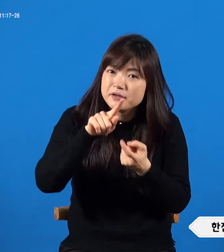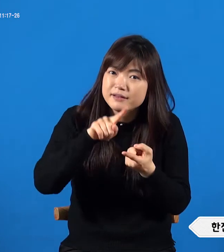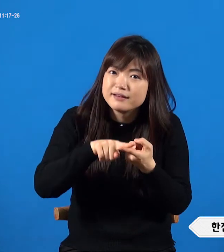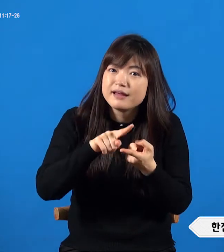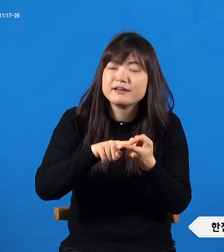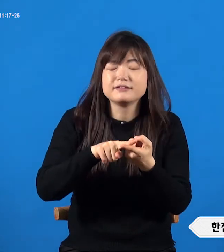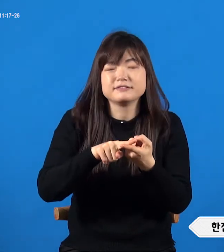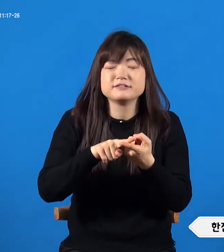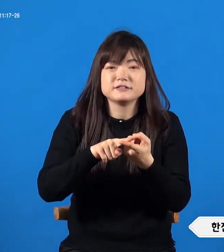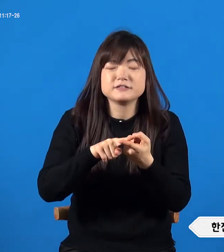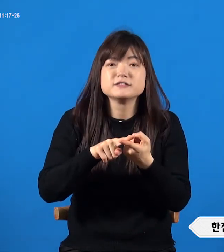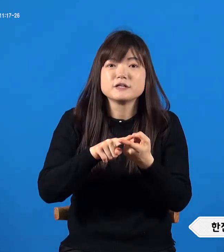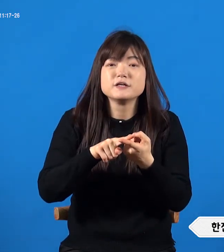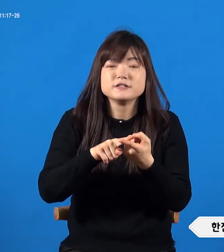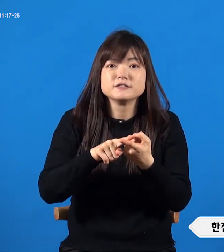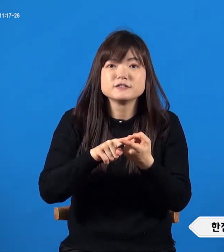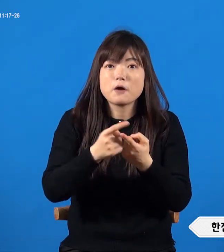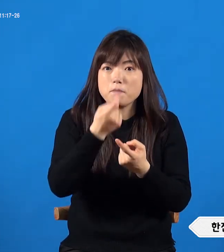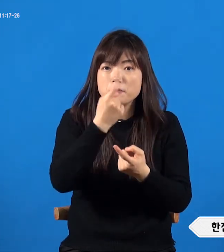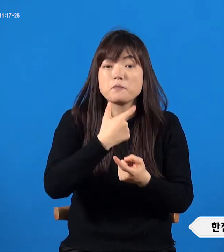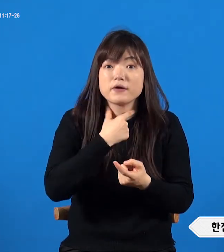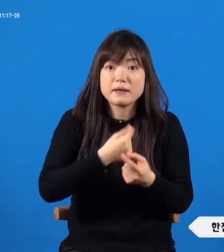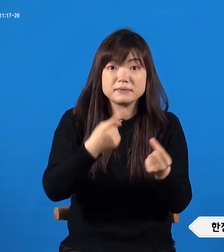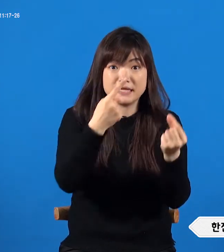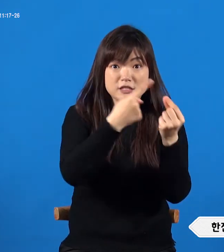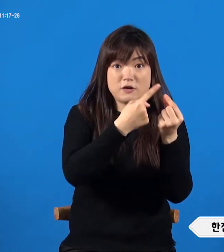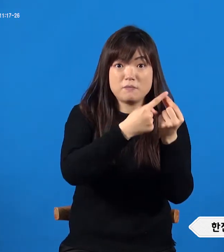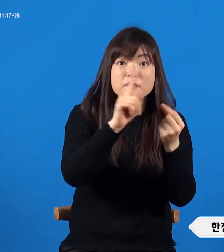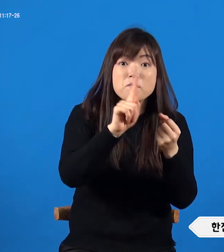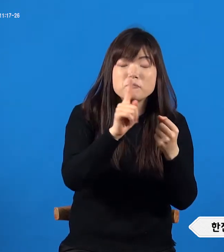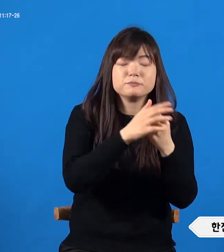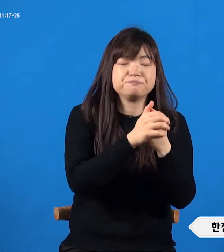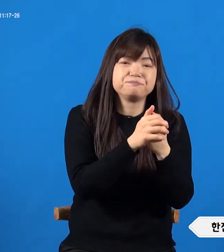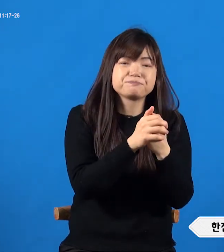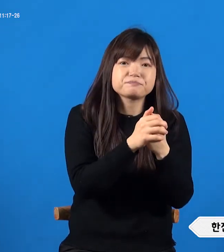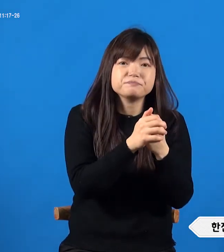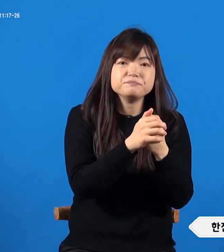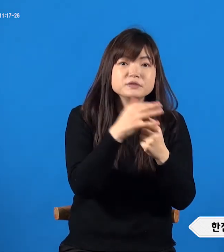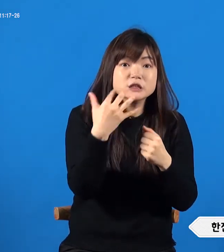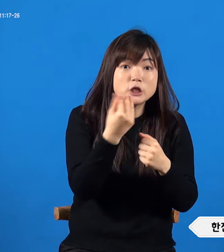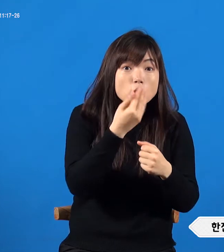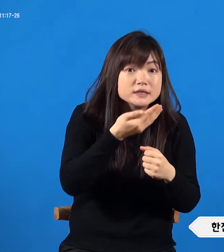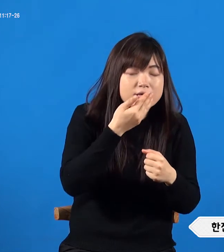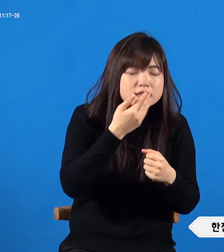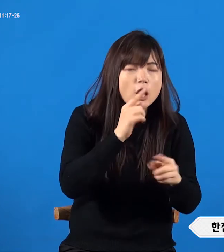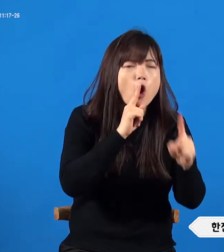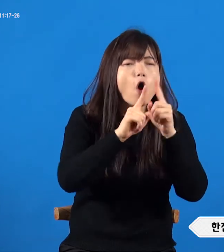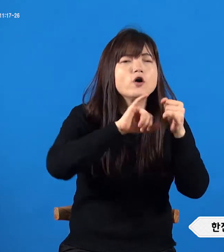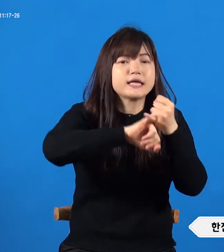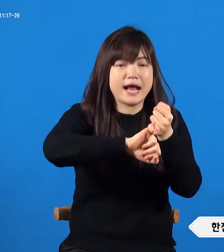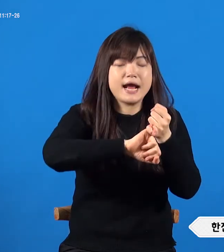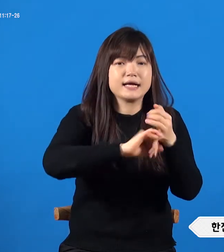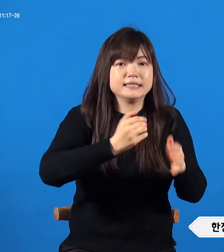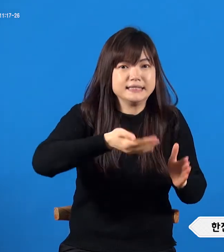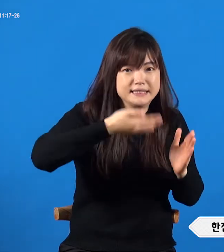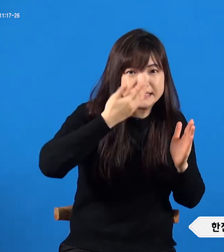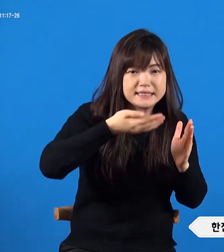의미가 뭔가 하는 것을 살펴보겠습니다. 첫째로 성만찬은 언약의